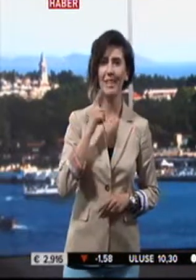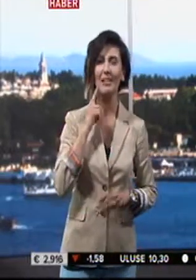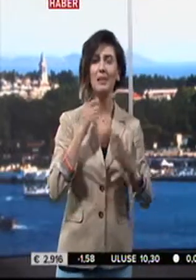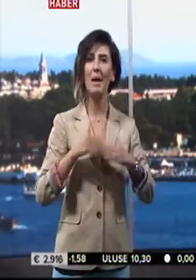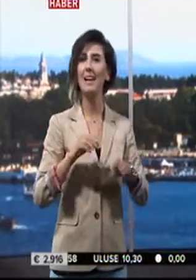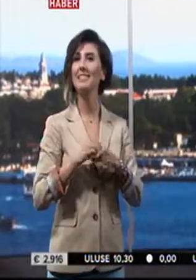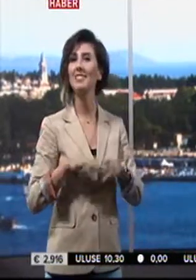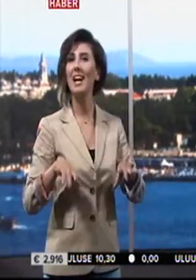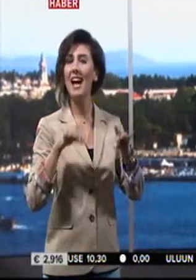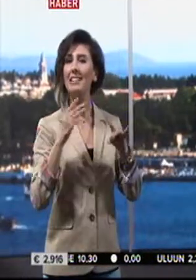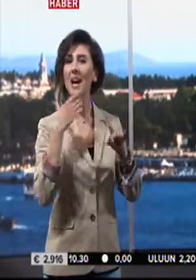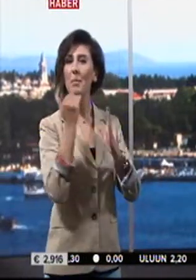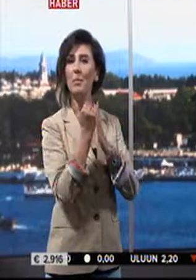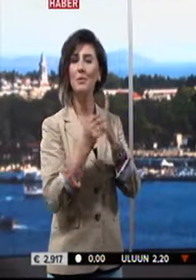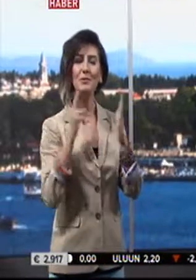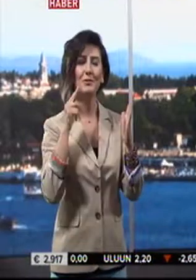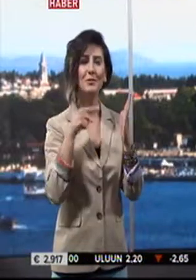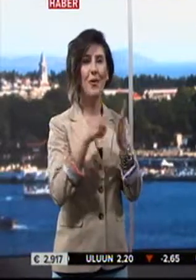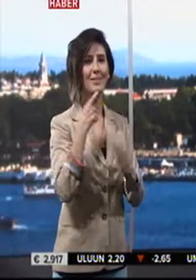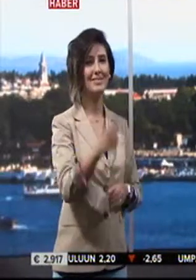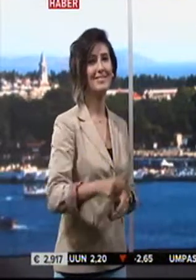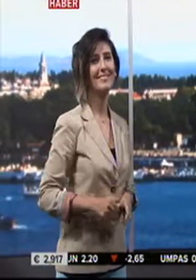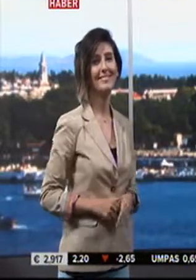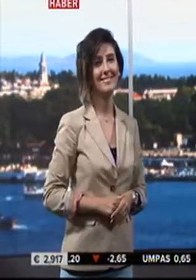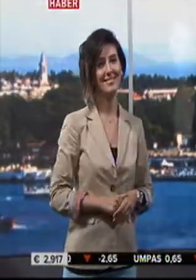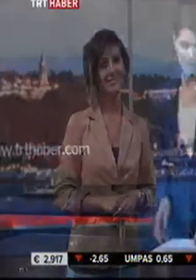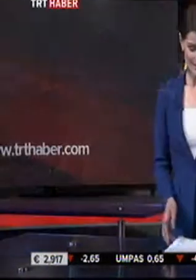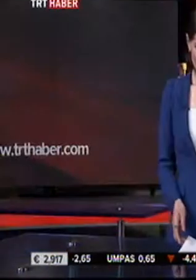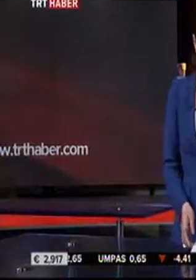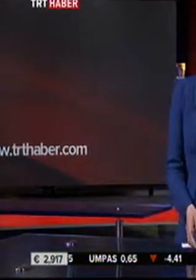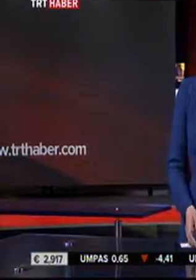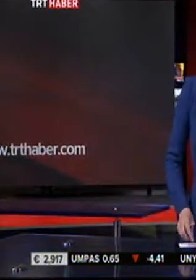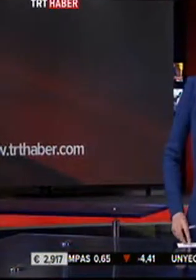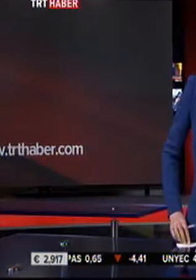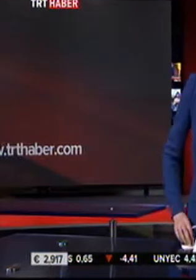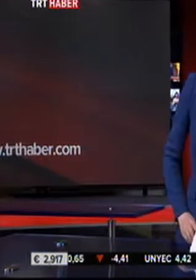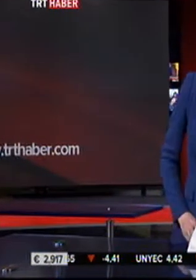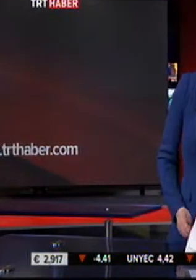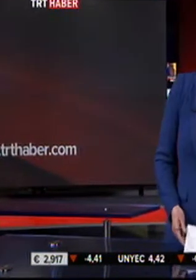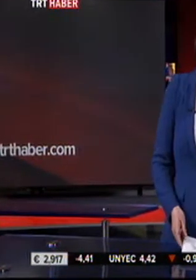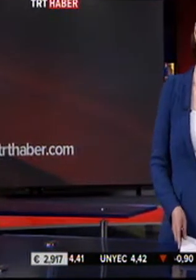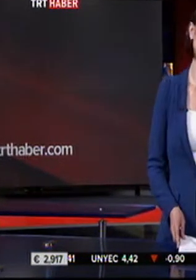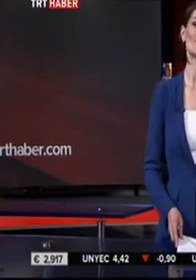İşitme engelliler için hazırladığımız haberleri sunduk sevgili seyirciler. Birazdan ekonominin gündemine bakacağız. Ekonomi haberleri.